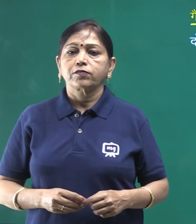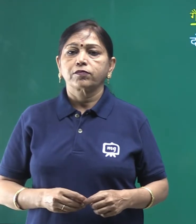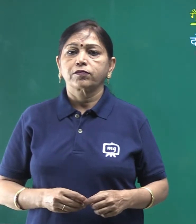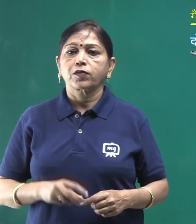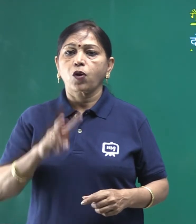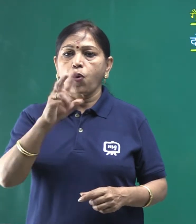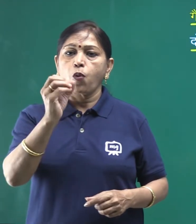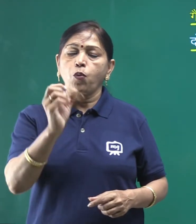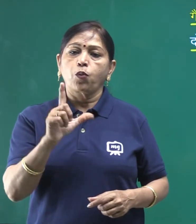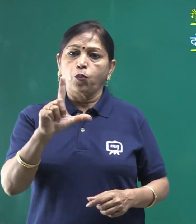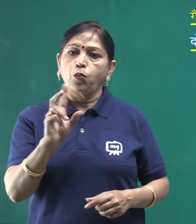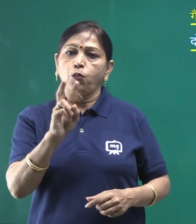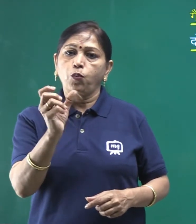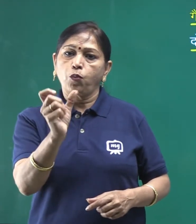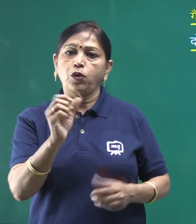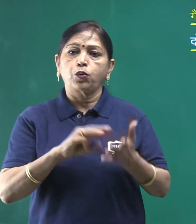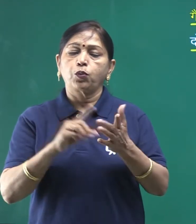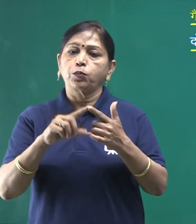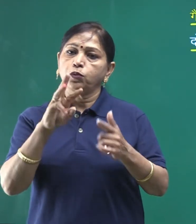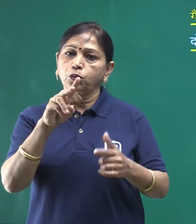आयतन दोनों